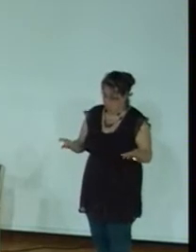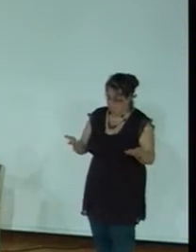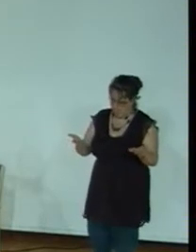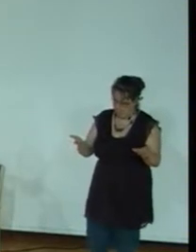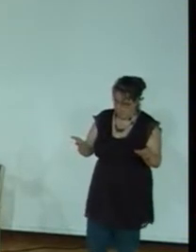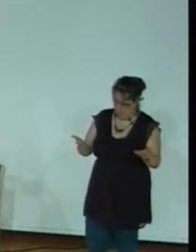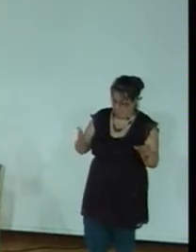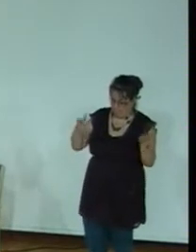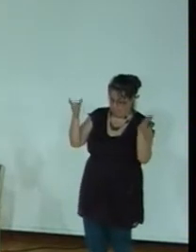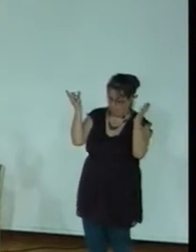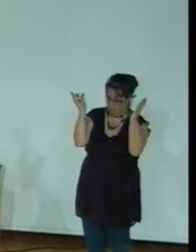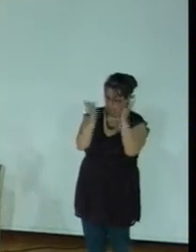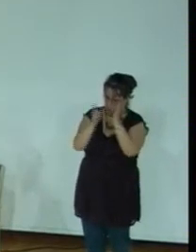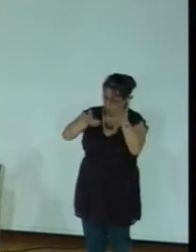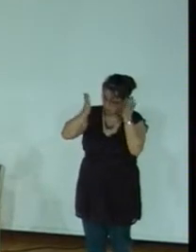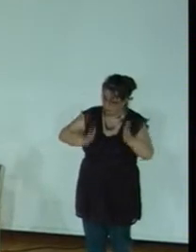permet